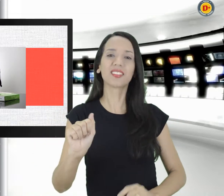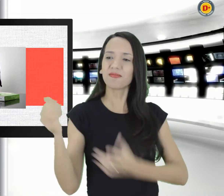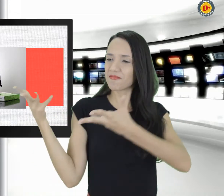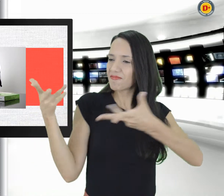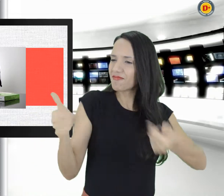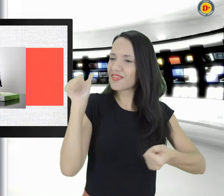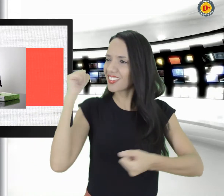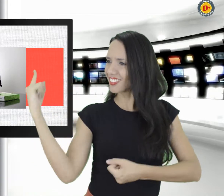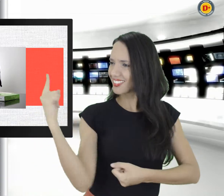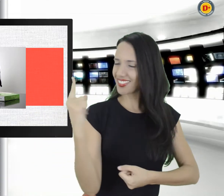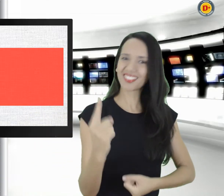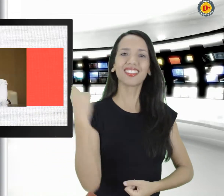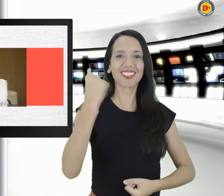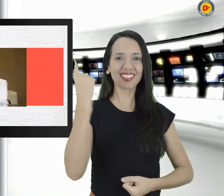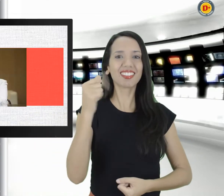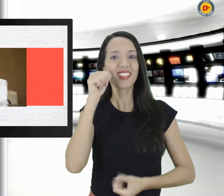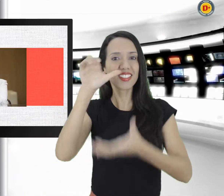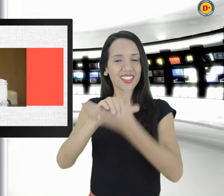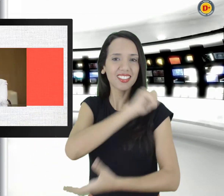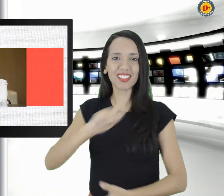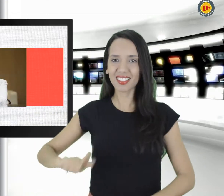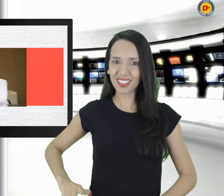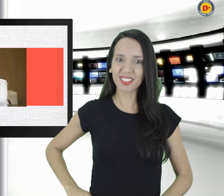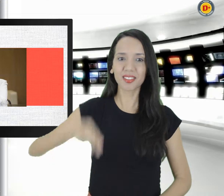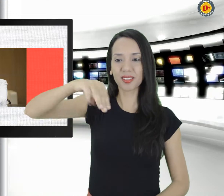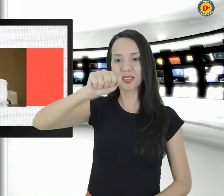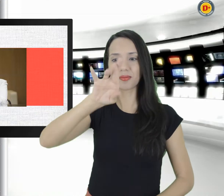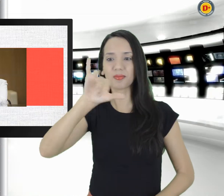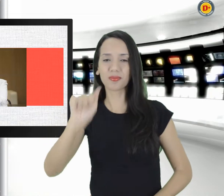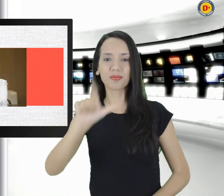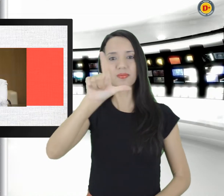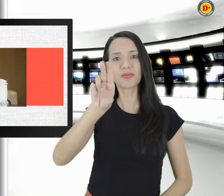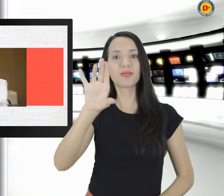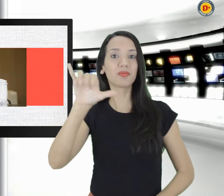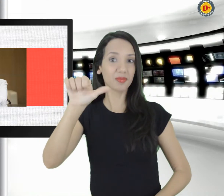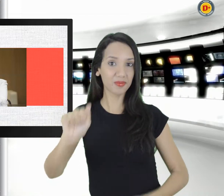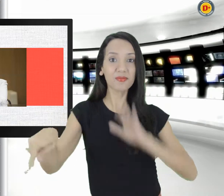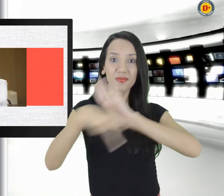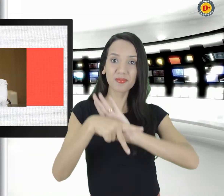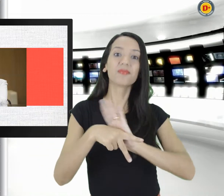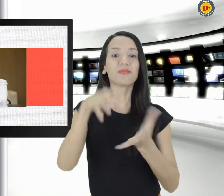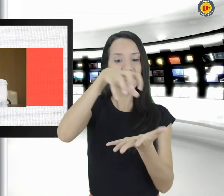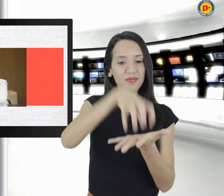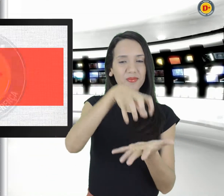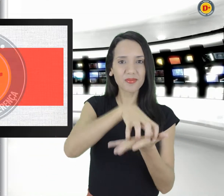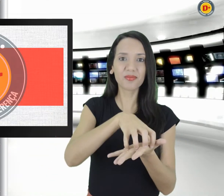Estado do Rio de Janeiro, Maria Lúcia Caltiero Horta Jardim, na unidade Vila Mariana da rede